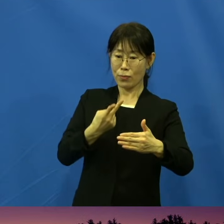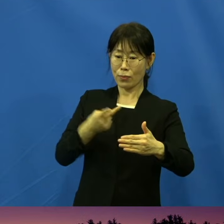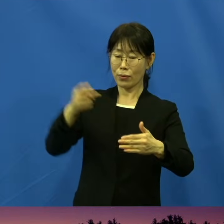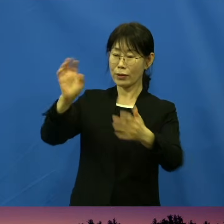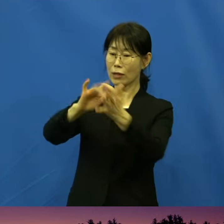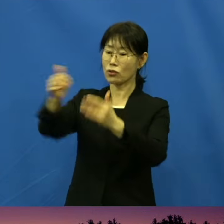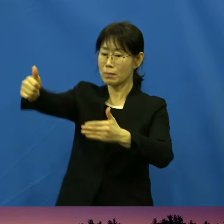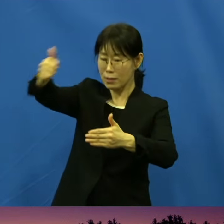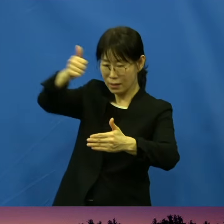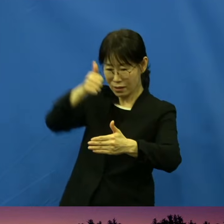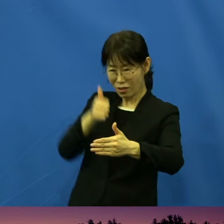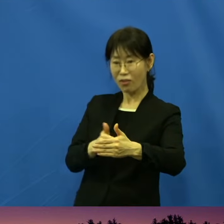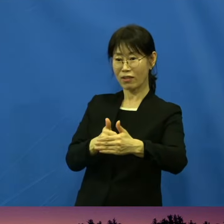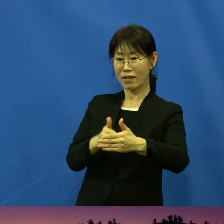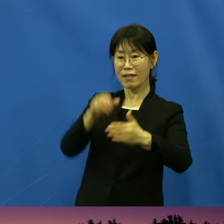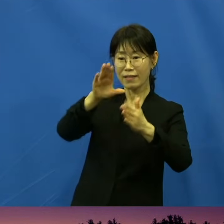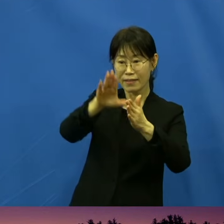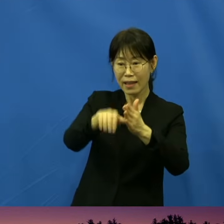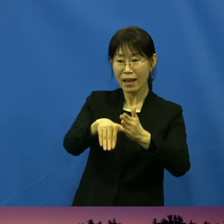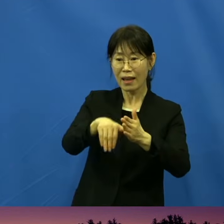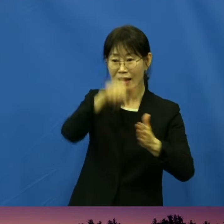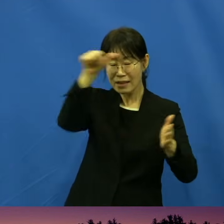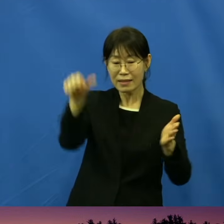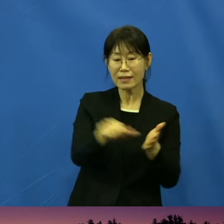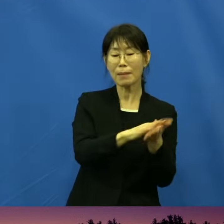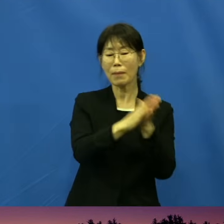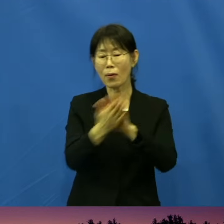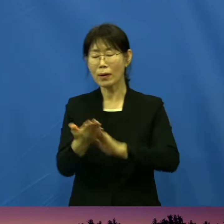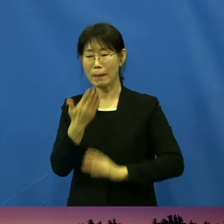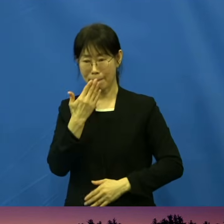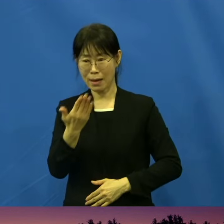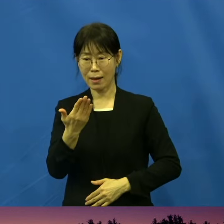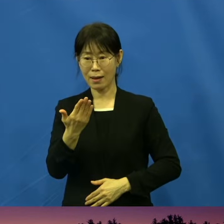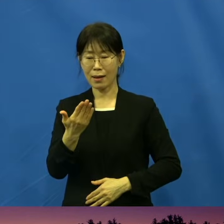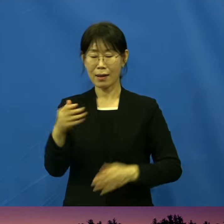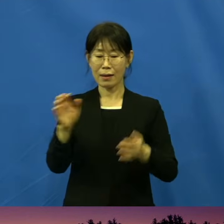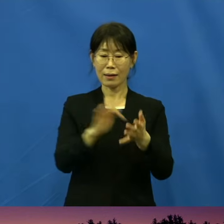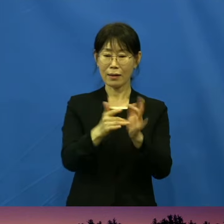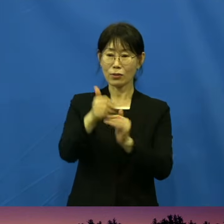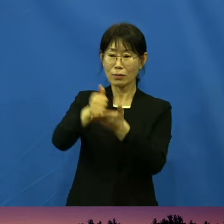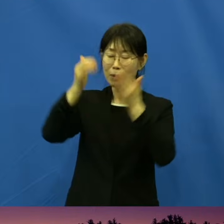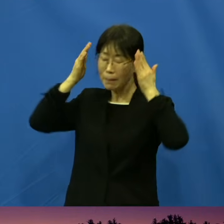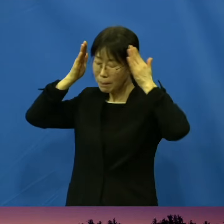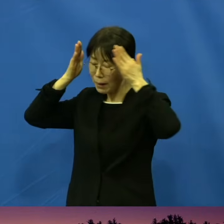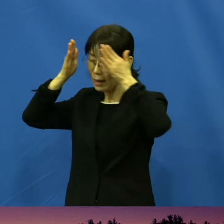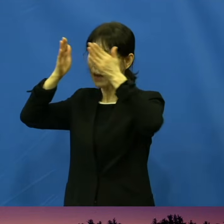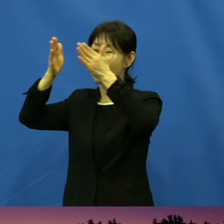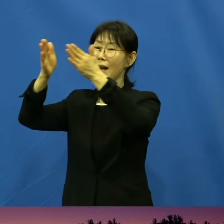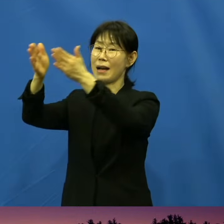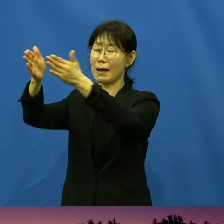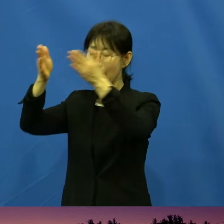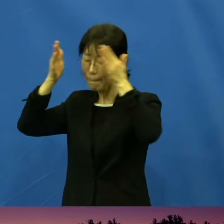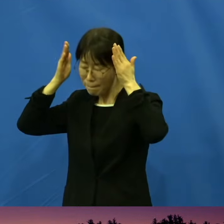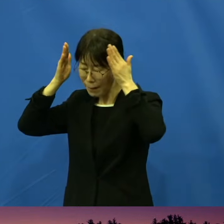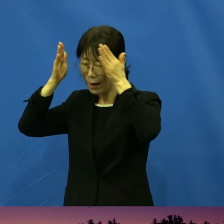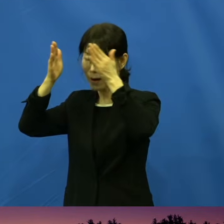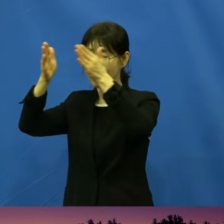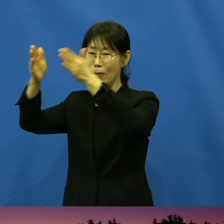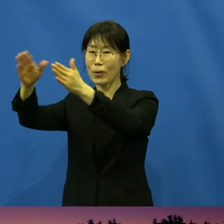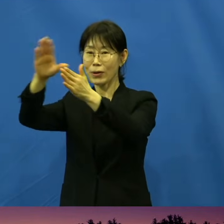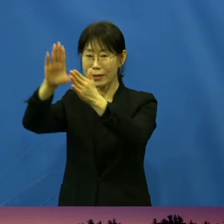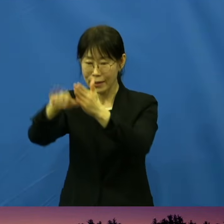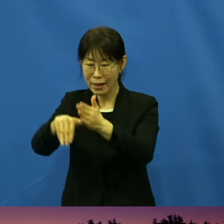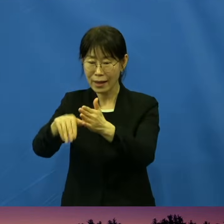그러므로 우리는 계속해서 뭘 바라봐야 돼요? 그리스도에게 초점을 맞춰야 합니다. 그리스도에게로 맞추면